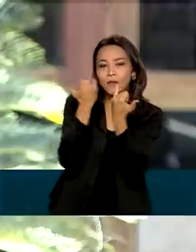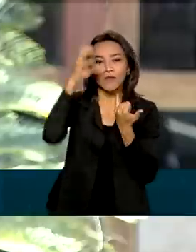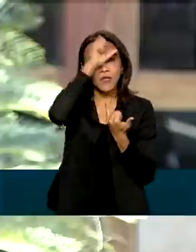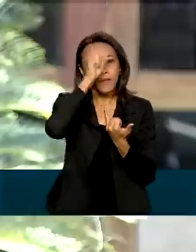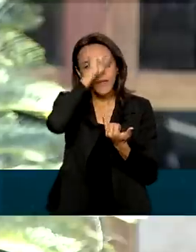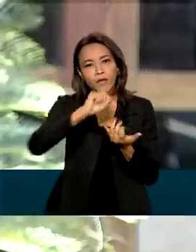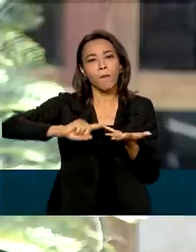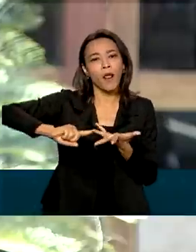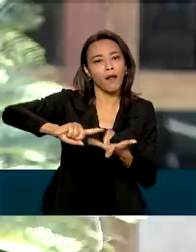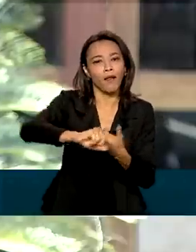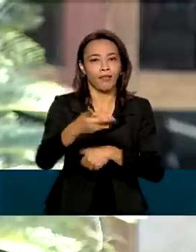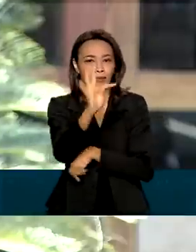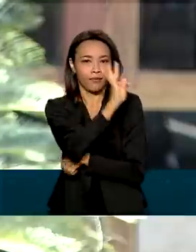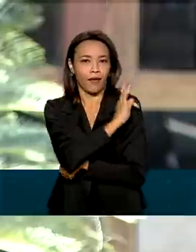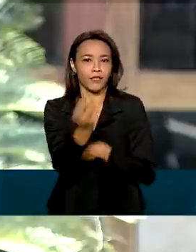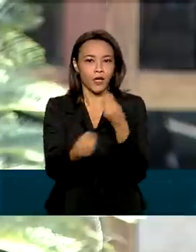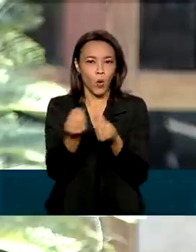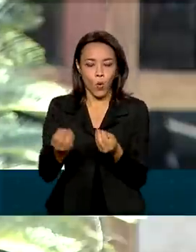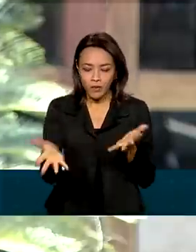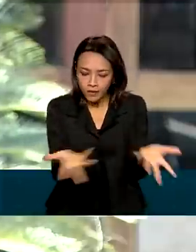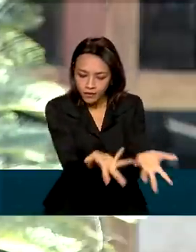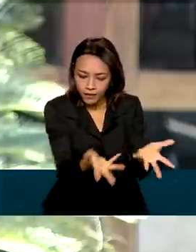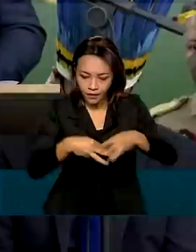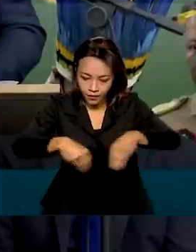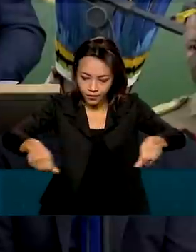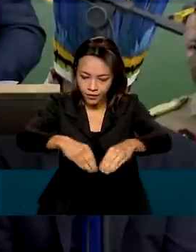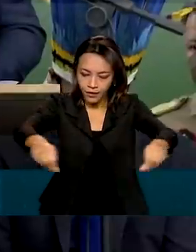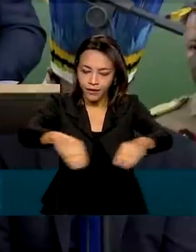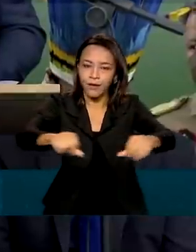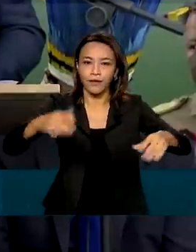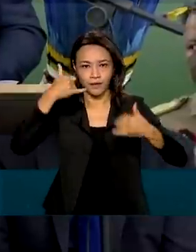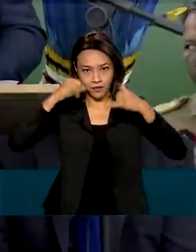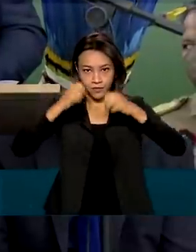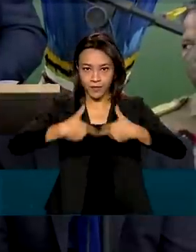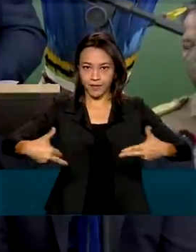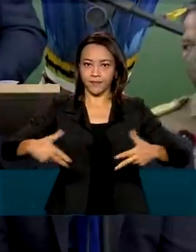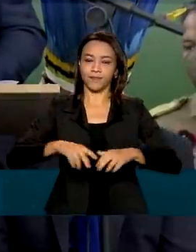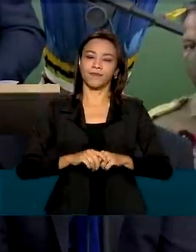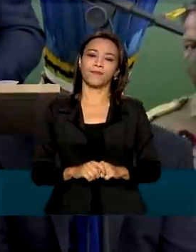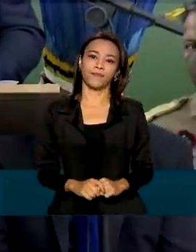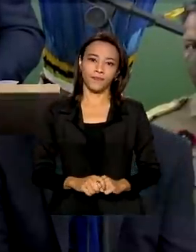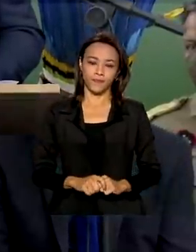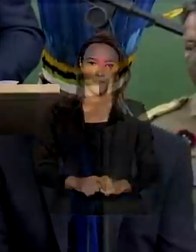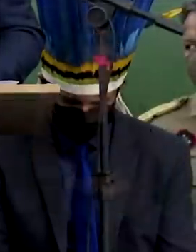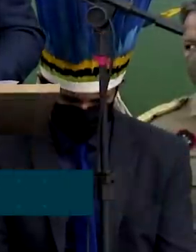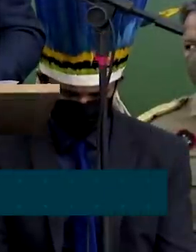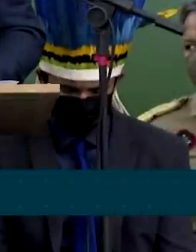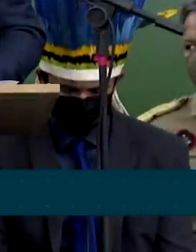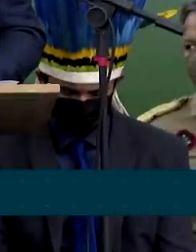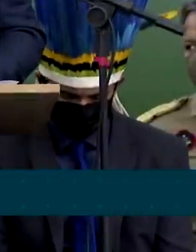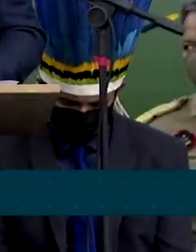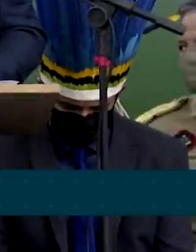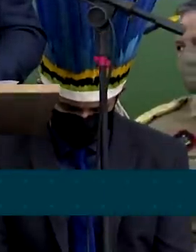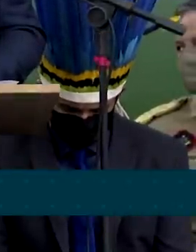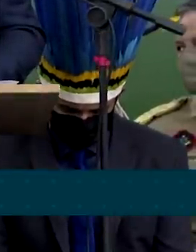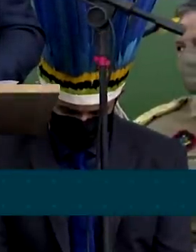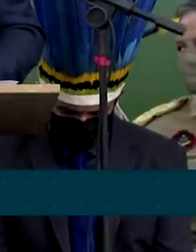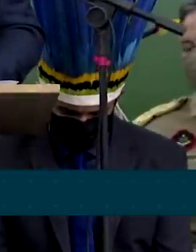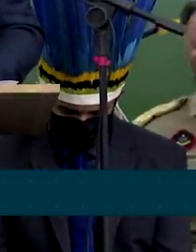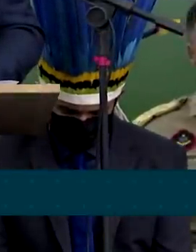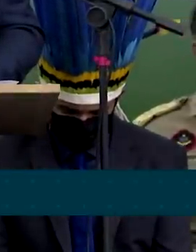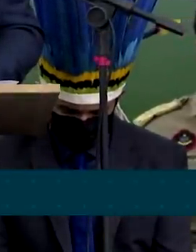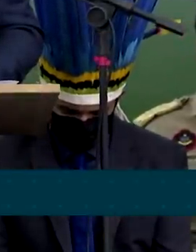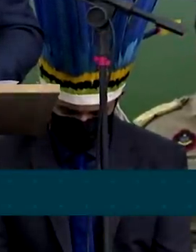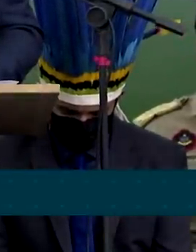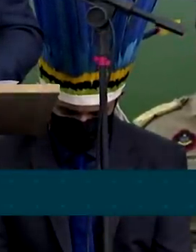manejo de equipamentos, de criação de animais e de plantio. Nos últimos dois anos investimos cerca de 30 milhões em